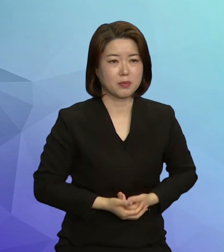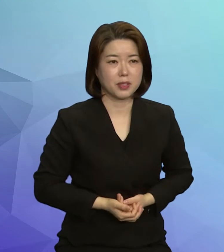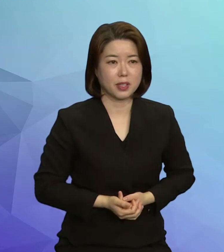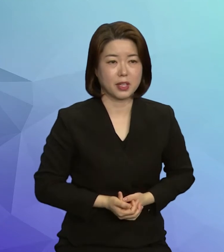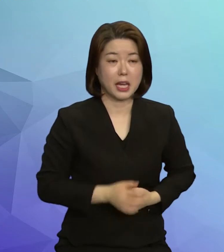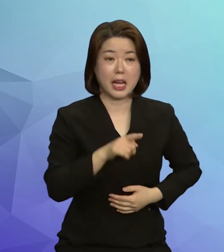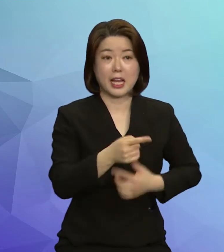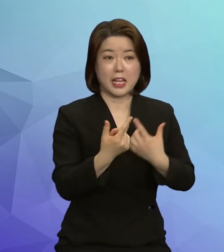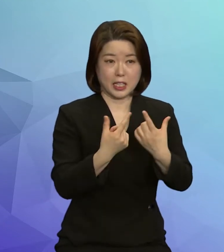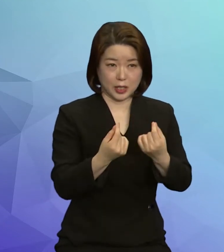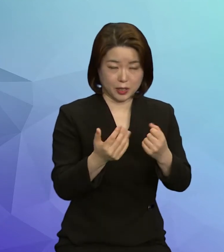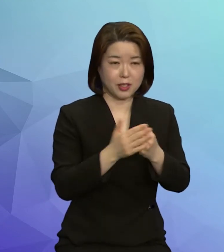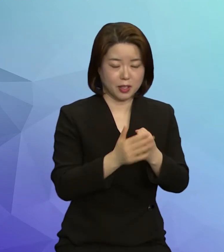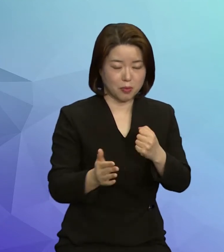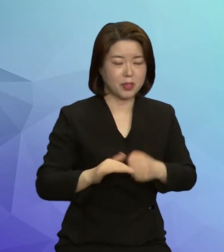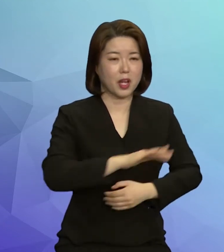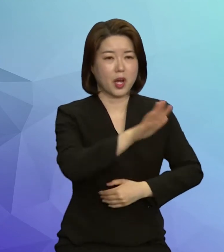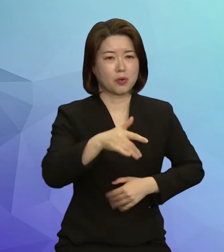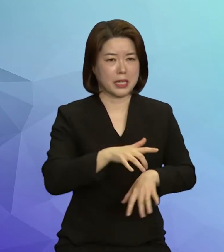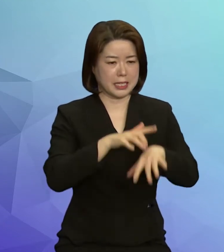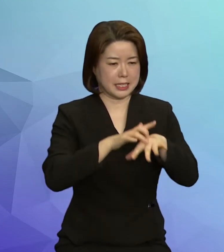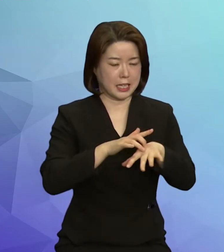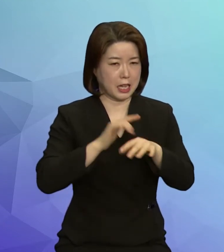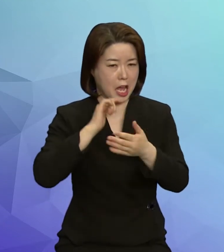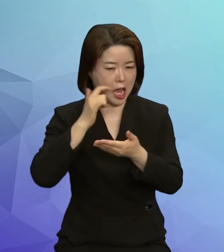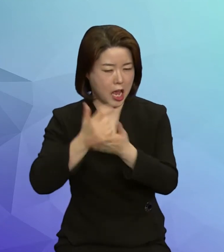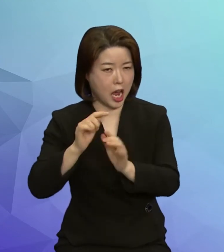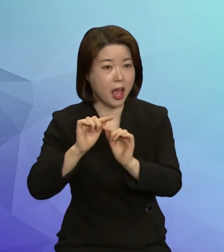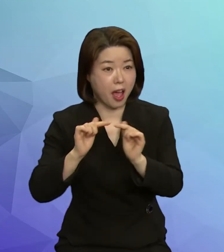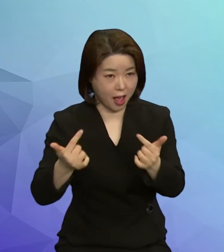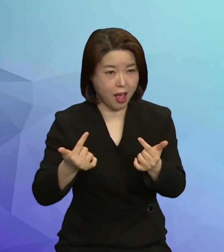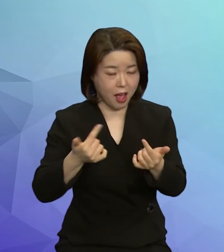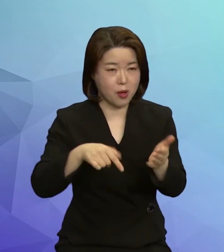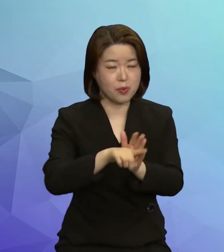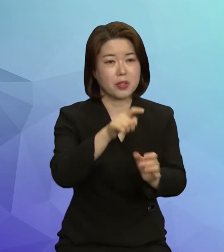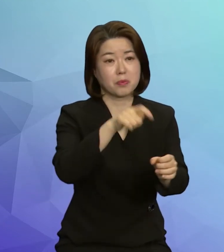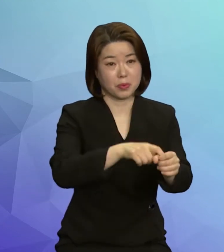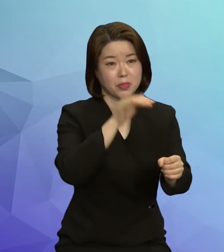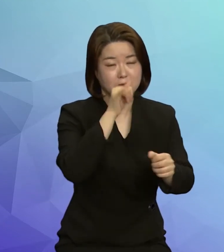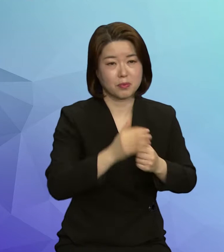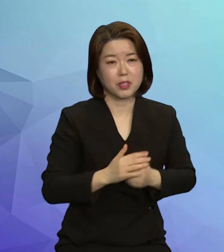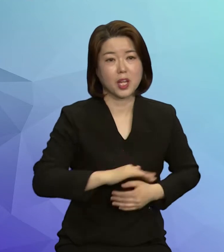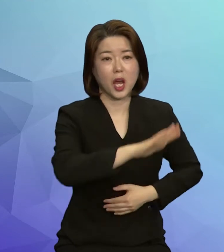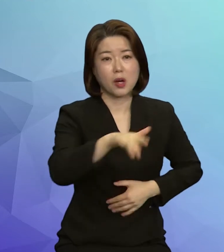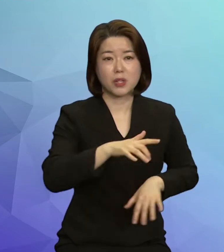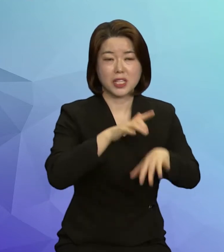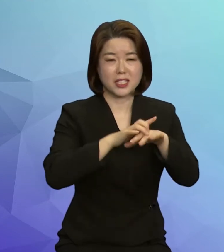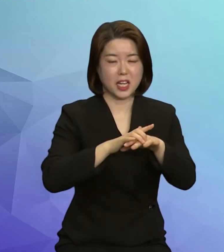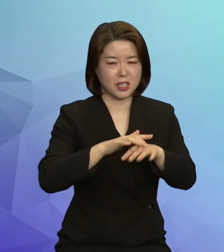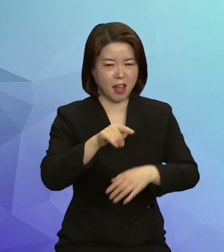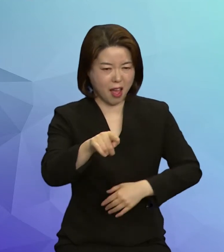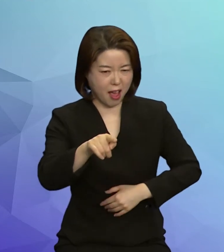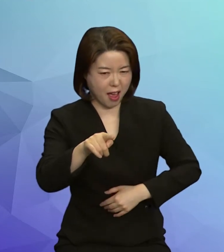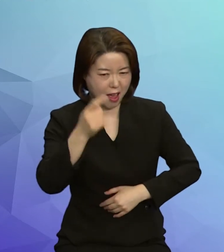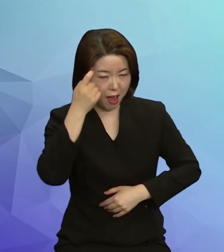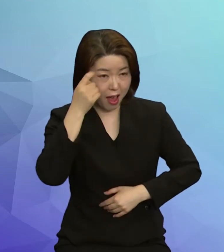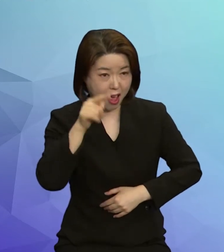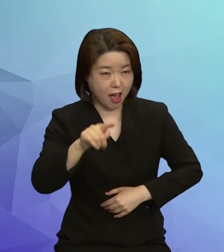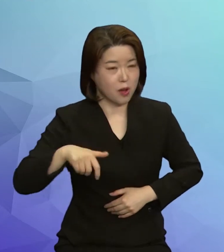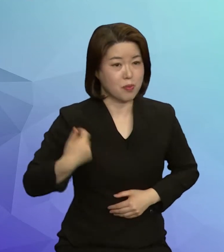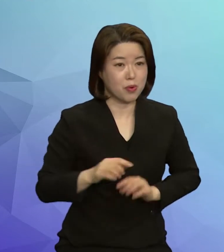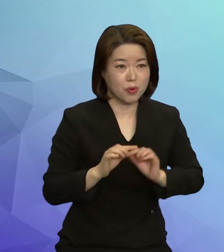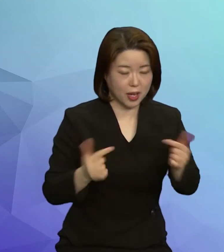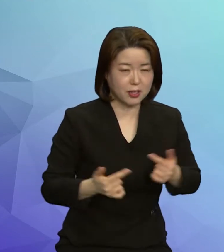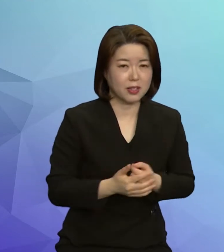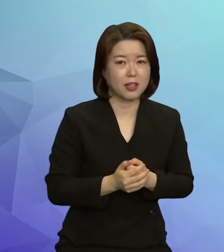것입니다. 그렇게 하여 우리가 사탄에게 속아 넘어가지 않으려 하였습니다. 우리는 사탄의 속셈을 모르는